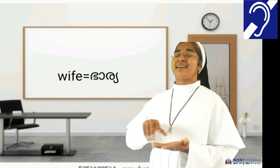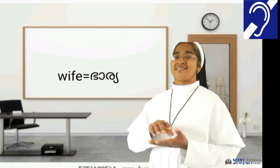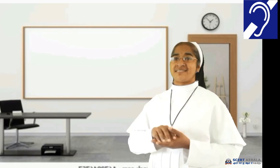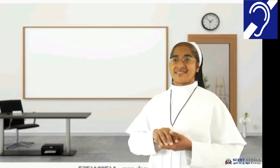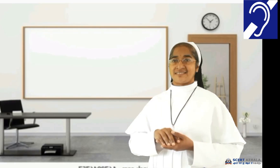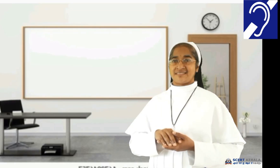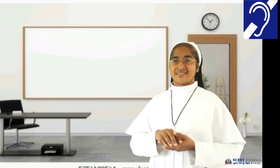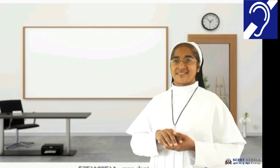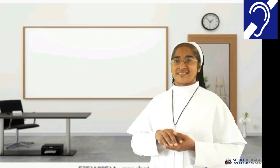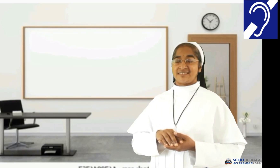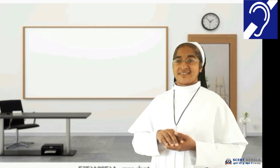ഐലൻഡ്.